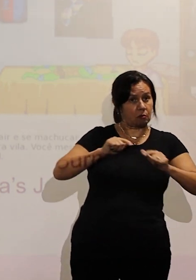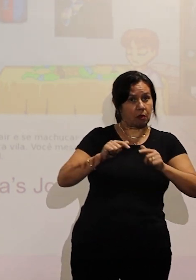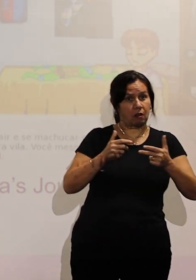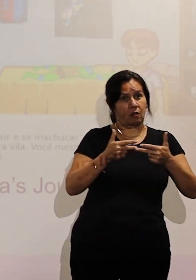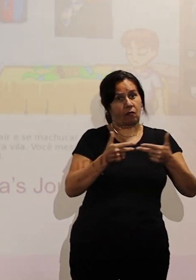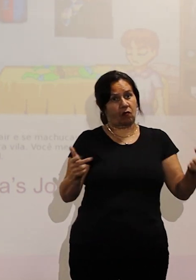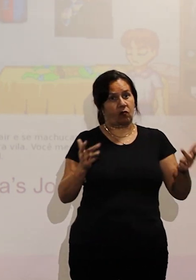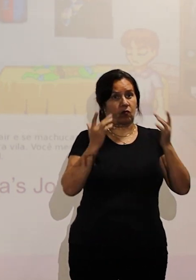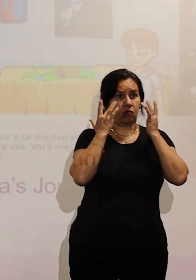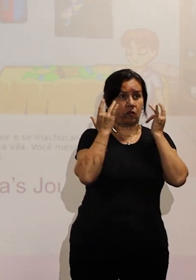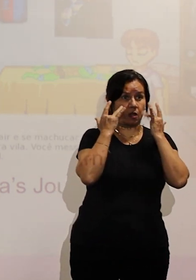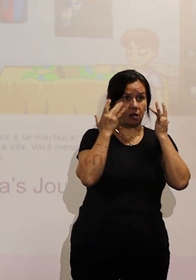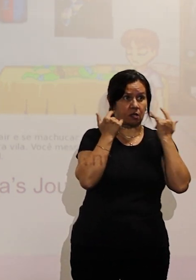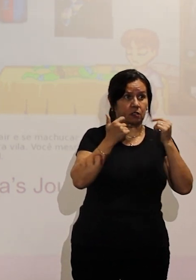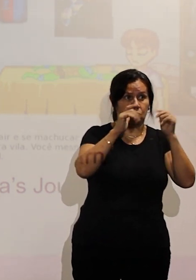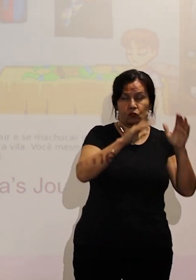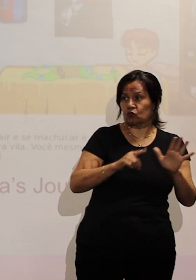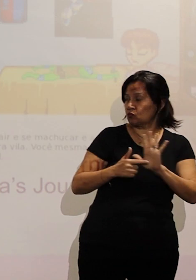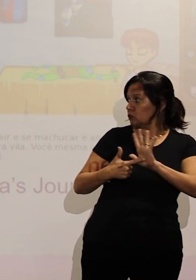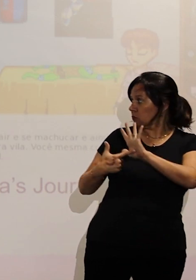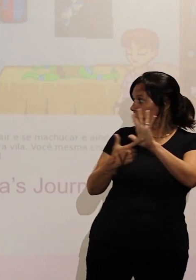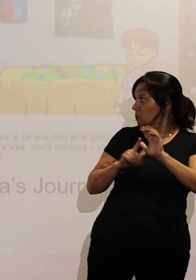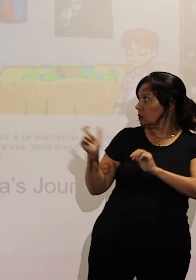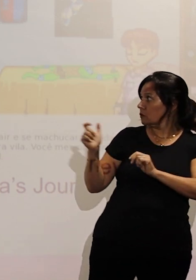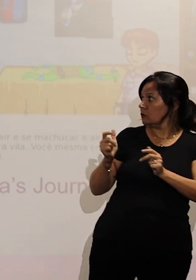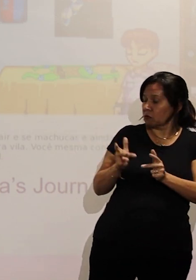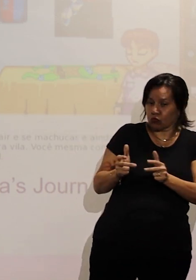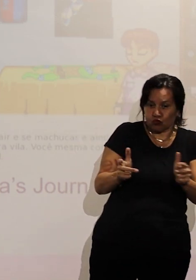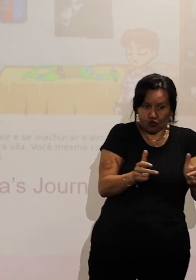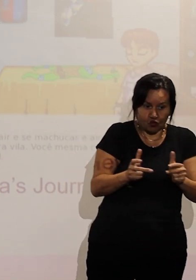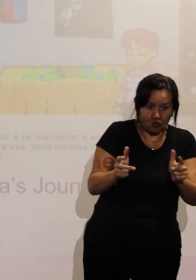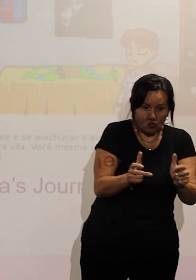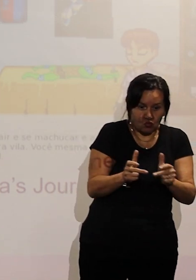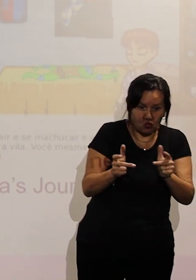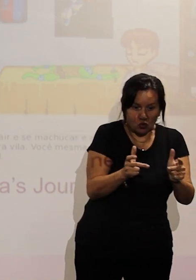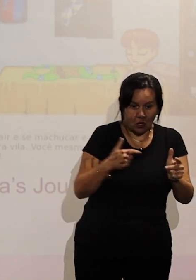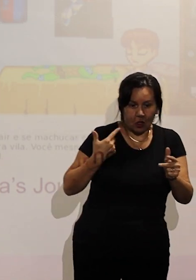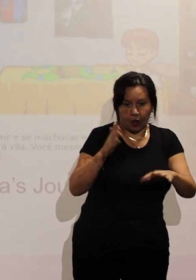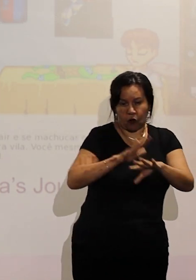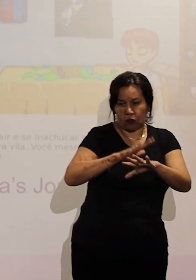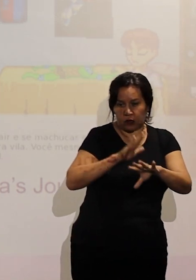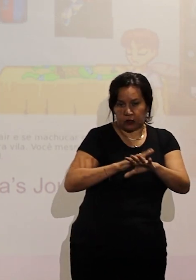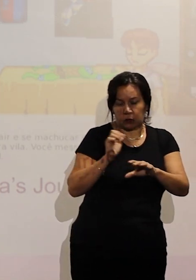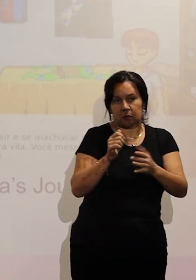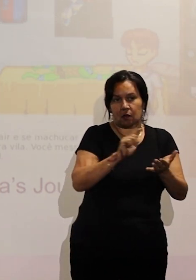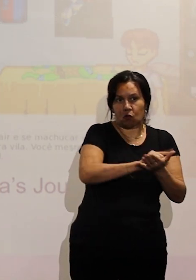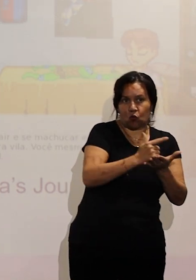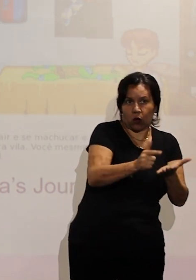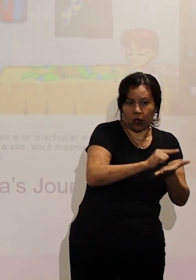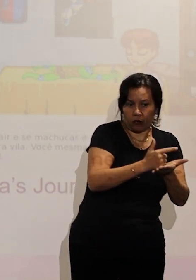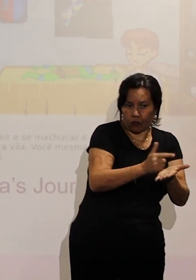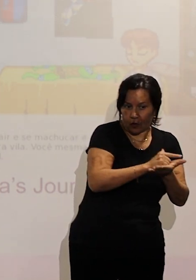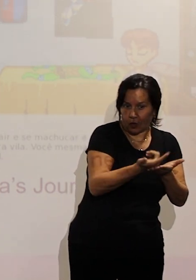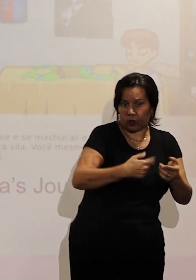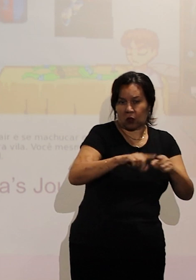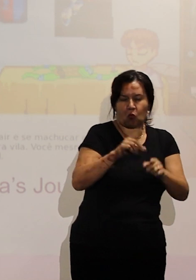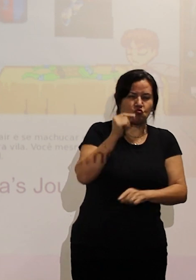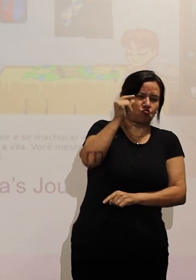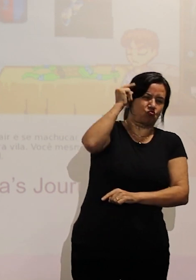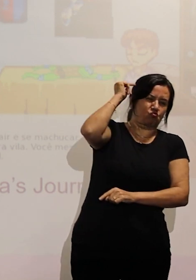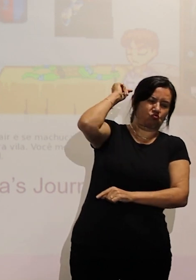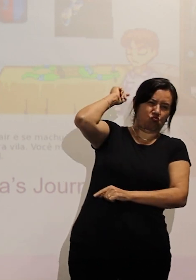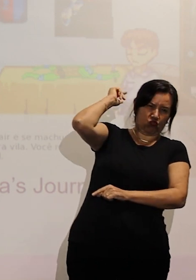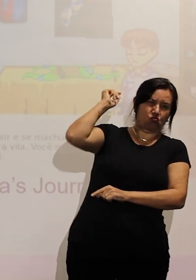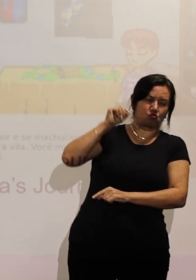Ali tem uma cena do Clara's Journey, que foi um dos jogos da Sun Black que a gente fez. Uma capa que eu fiz para a revista Trasgo, há uns anos atrás,